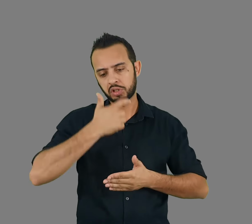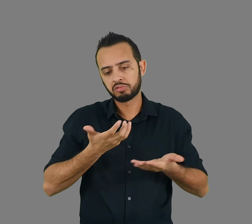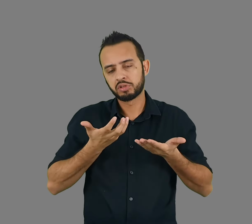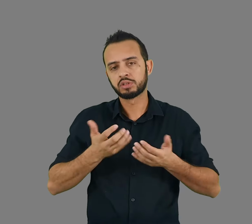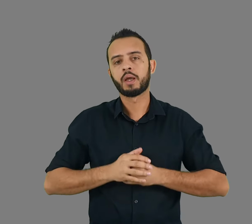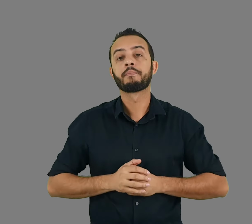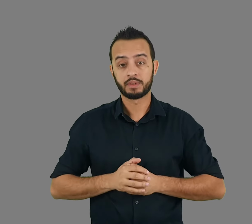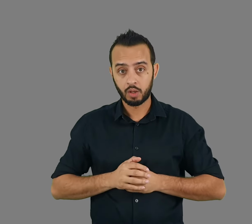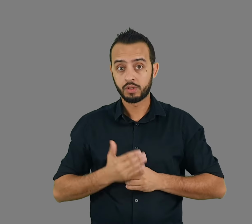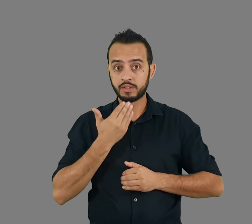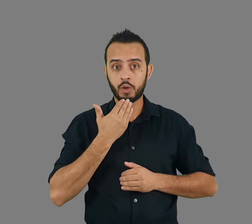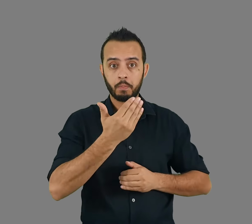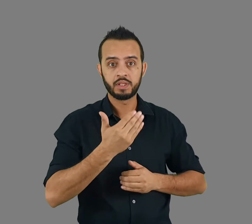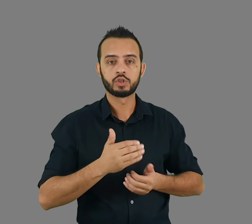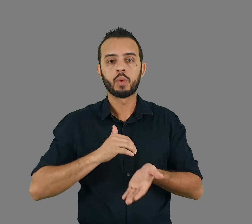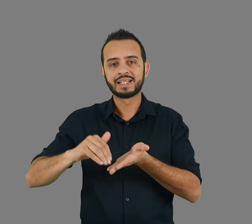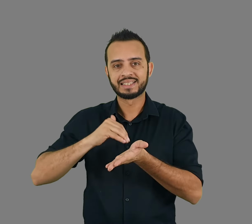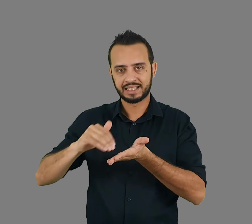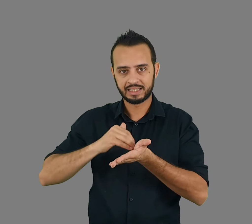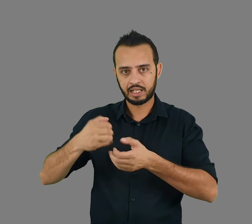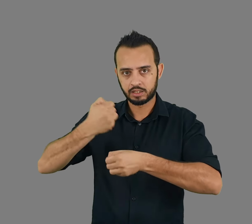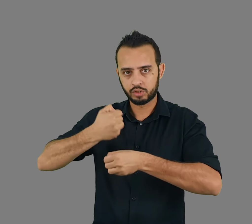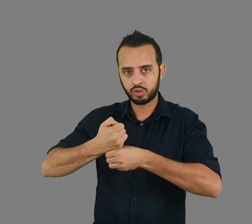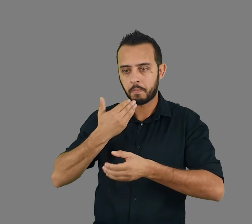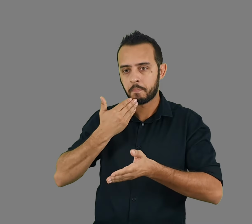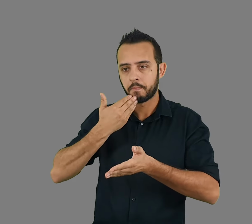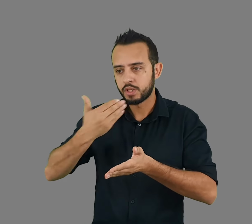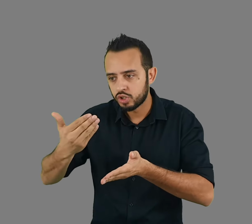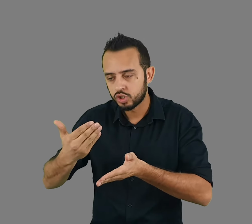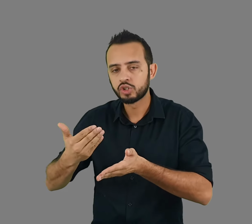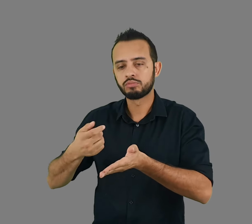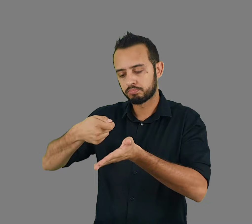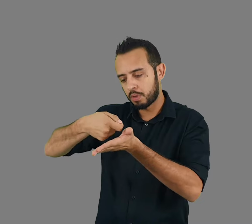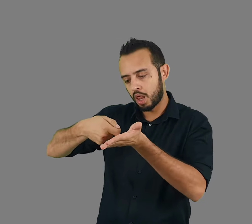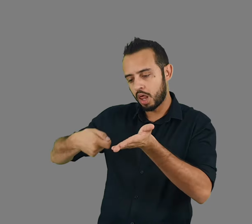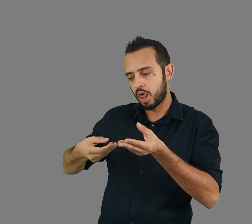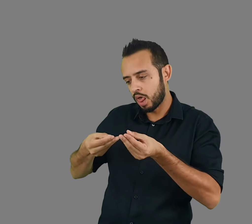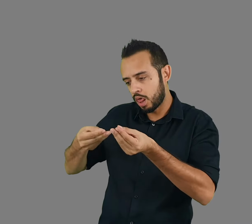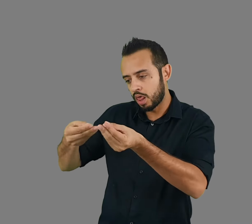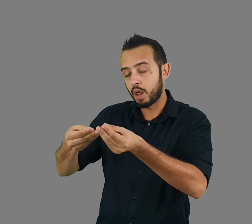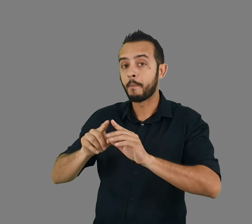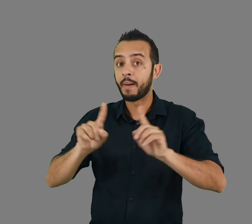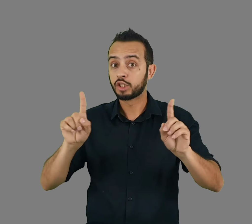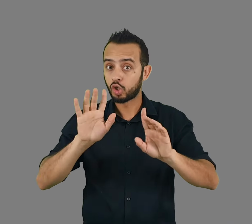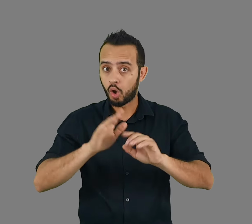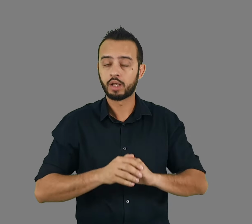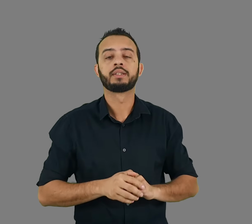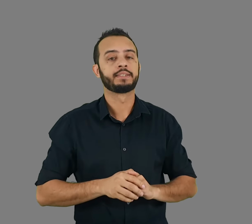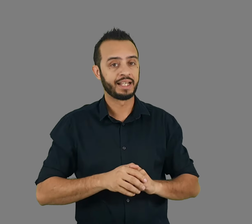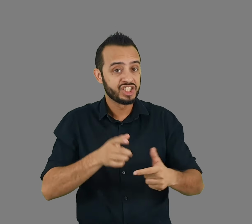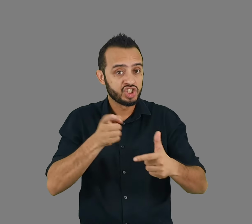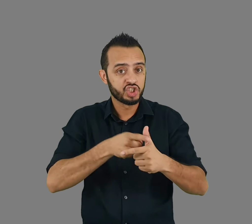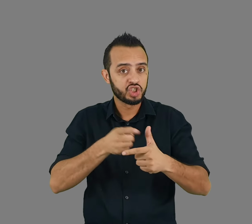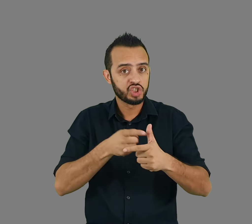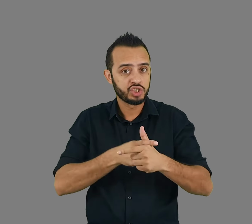pedido junto à Secretaria da SUCAMP, desde que não esteja em débito com suas obrigações